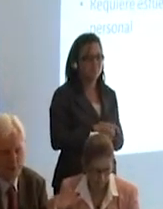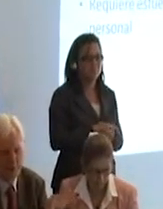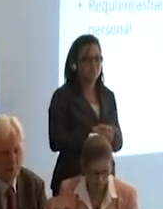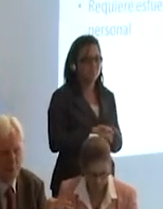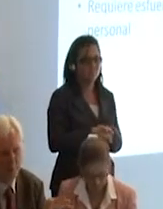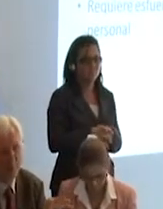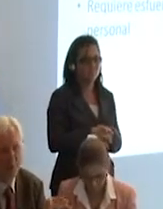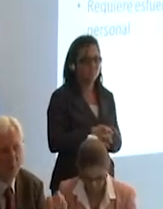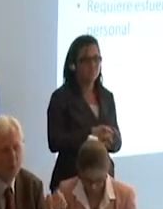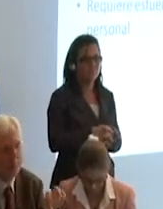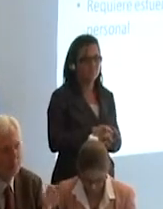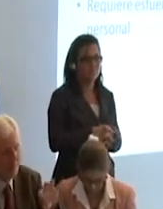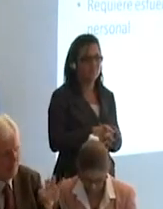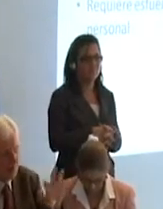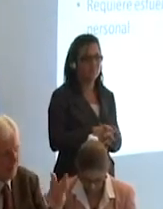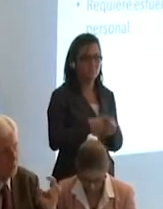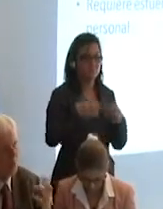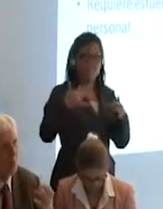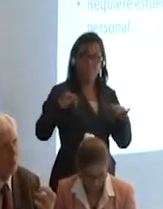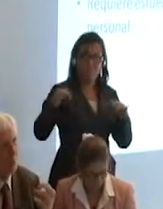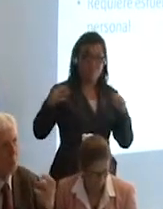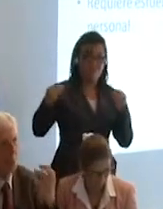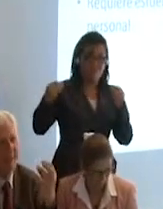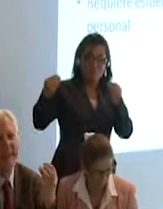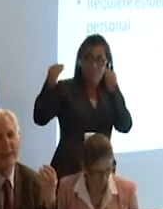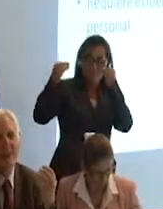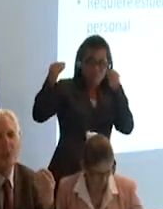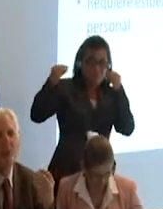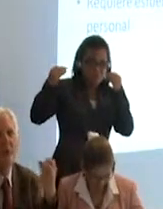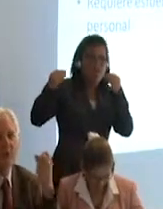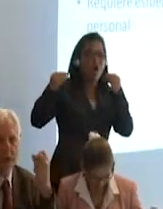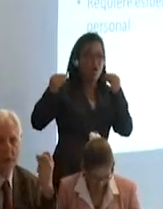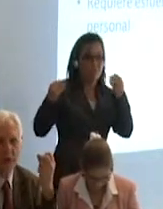Quienes están formados son los quienes pertenecen a estas unidades ULIS.